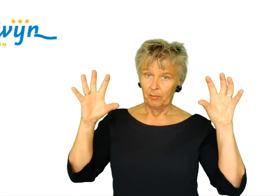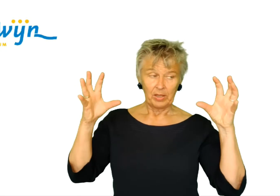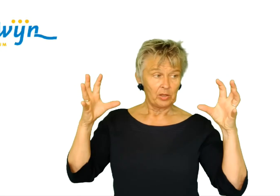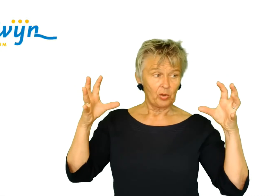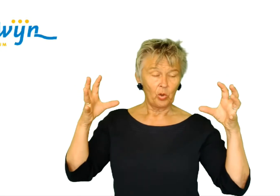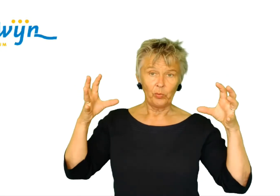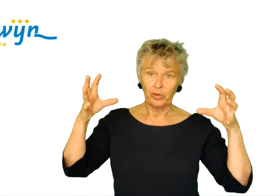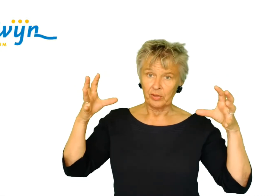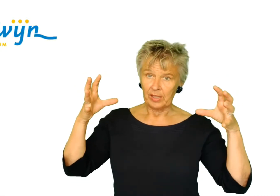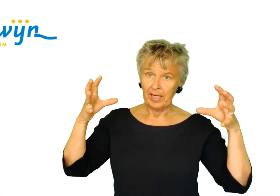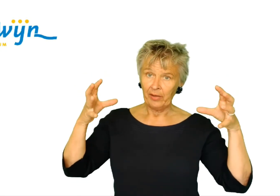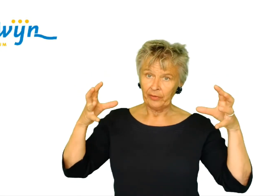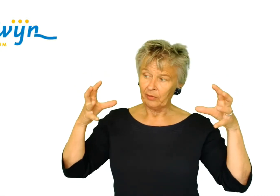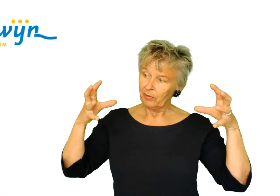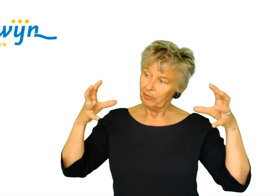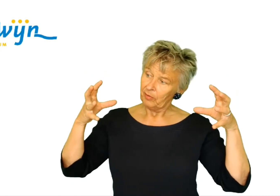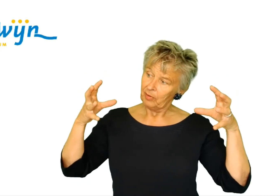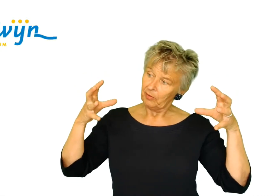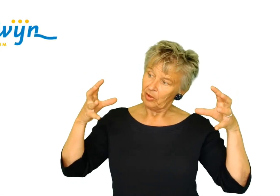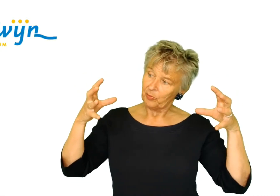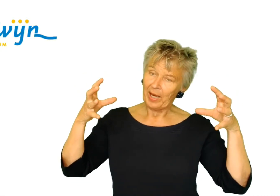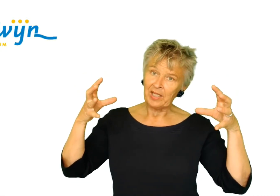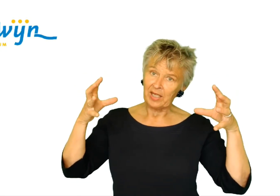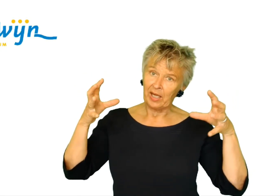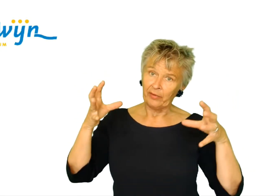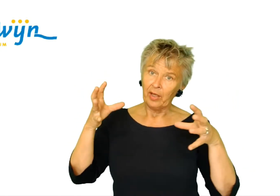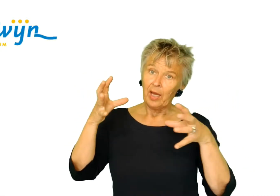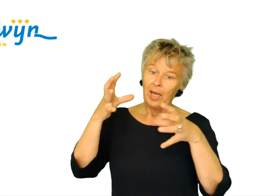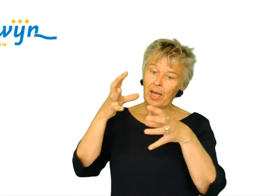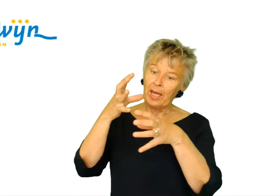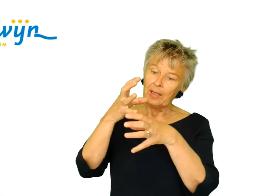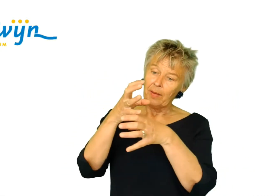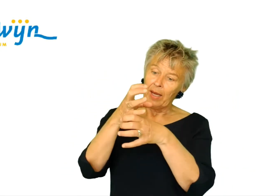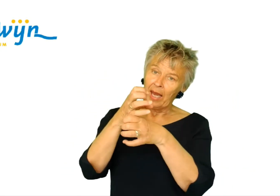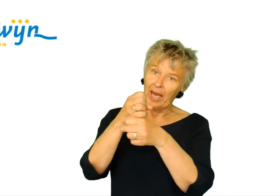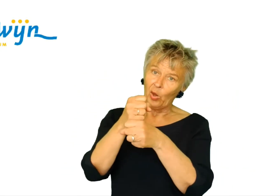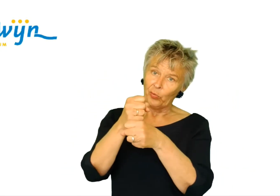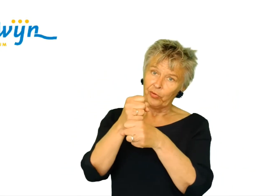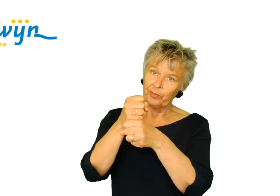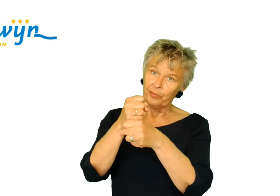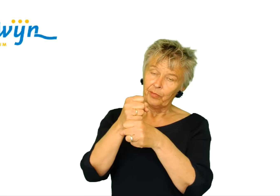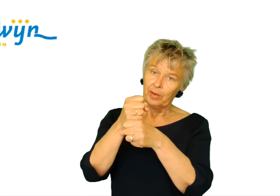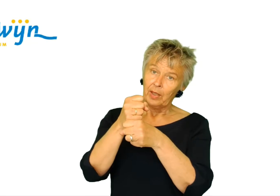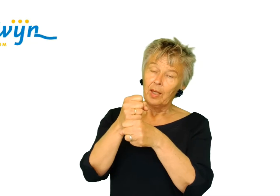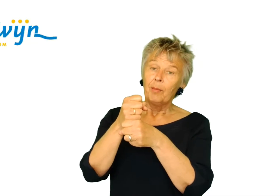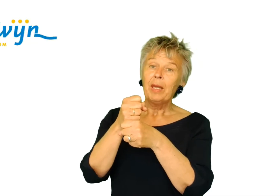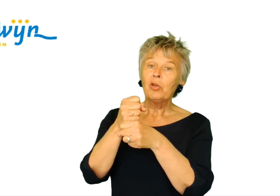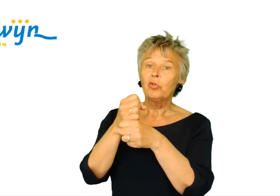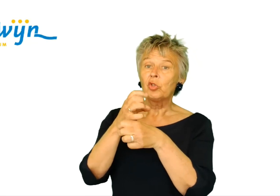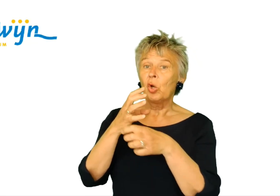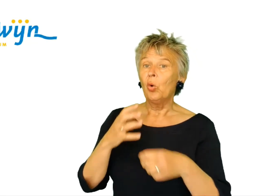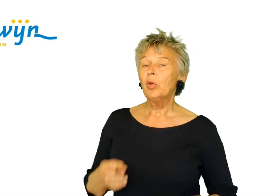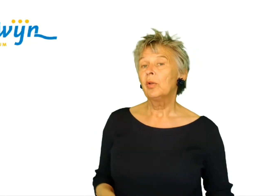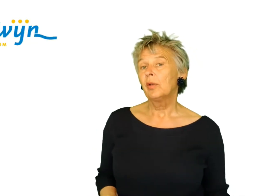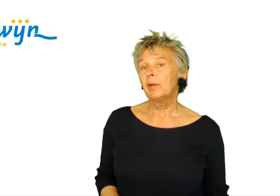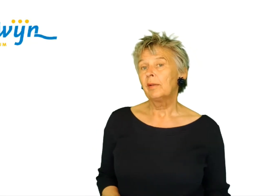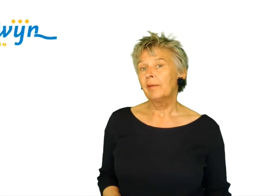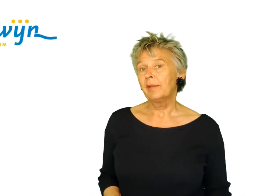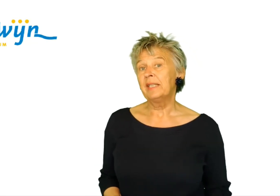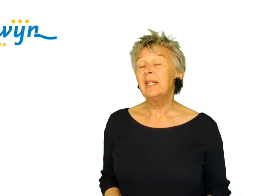Met je gekromde zeehanden, gespreide zeehanden, en je helpt. Maar je kunt dus ook dat